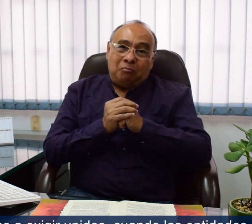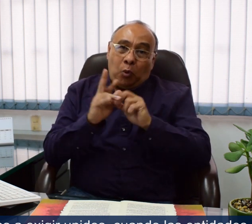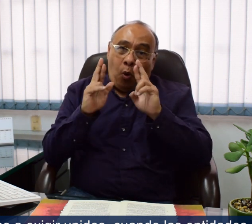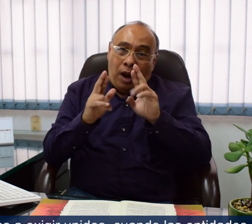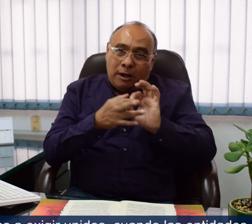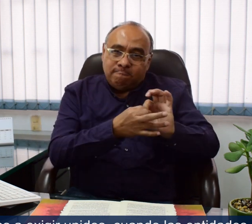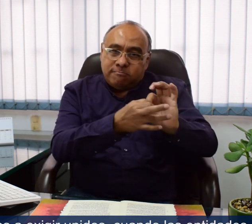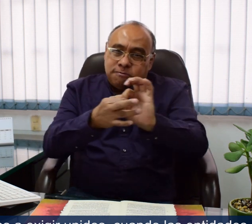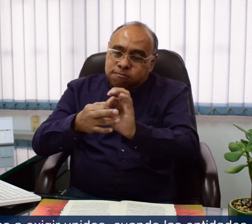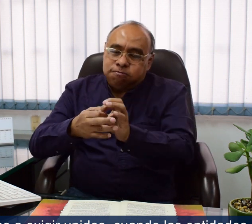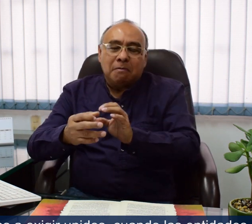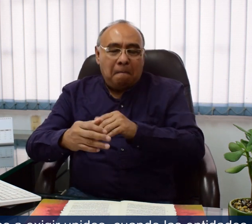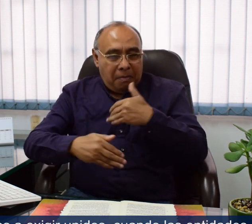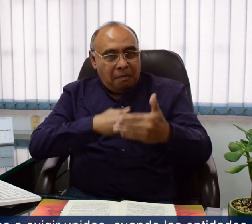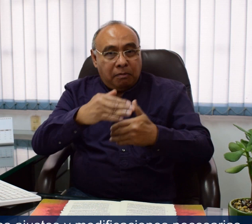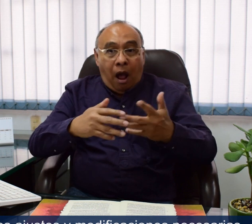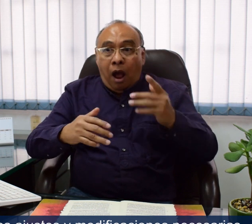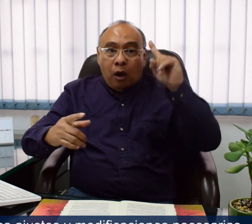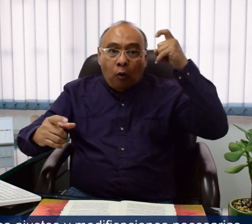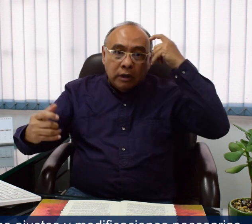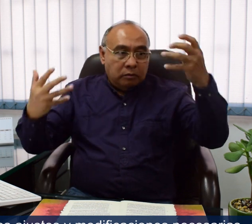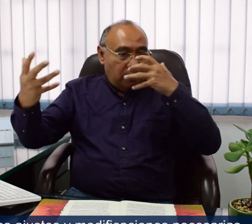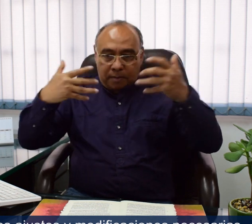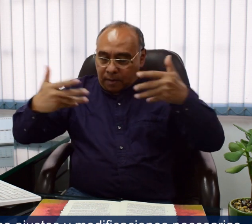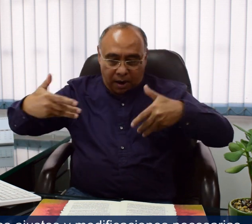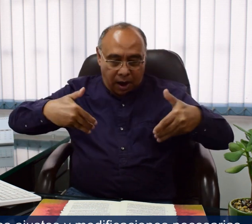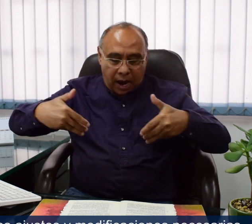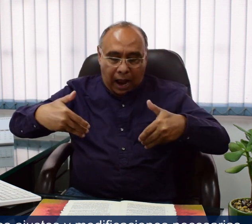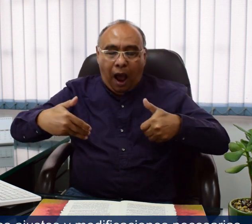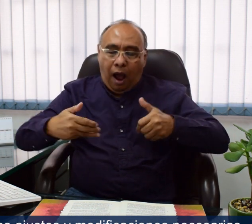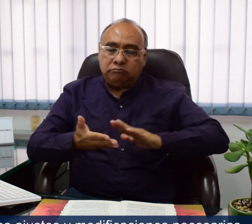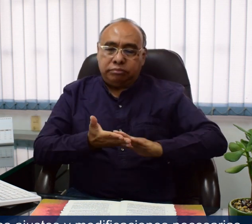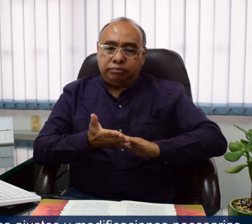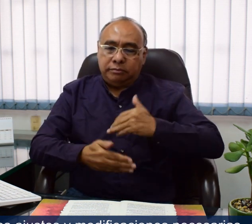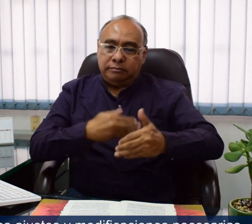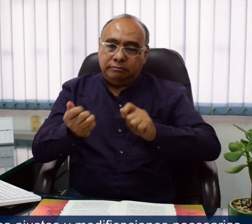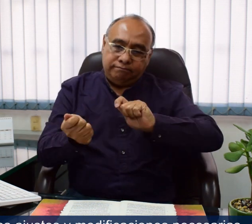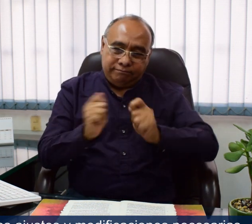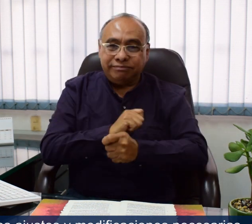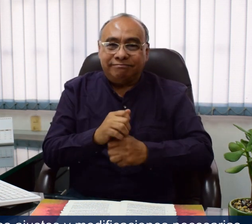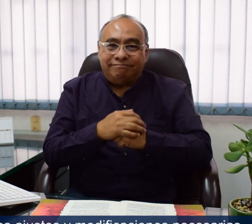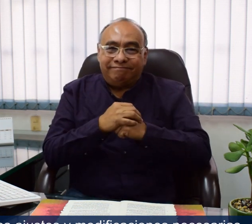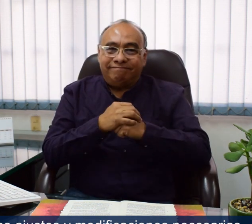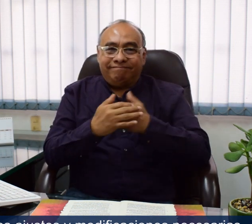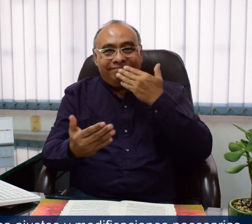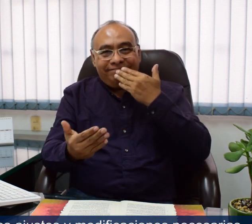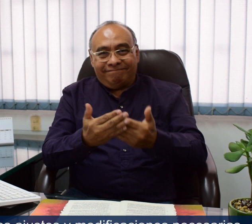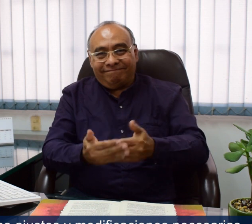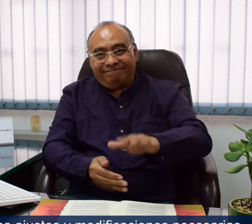reciban todas estas solicitudes, realizarán los ajustes y modificaciones necesarias. Gracias, hasta luego.